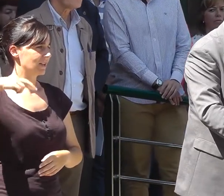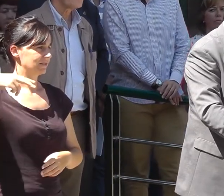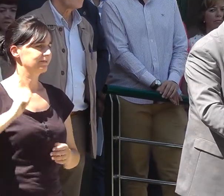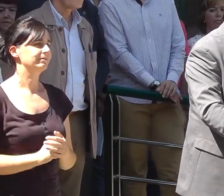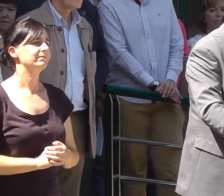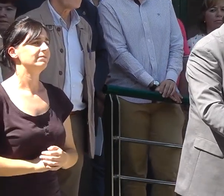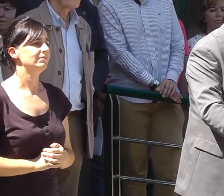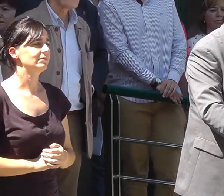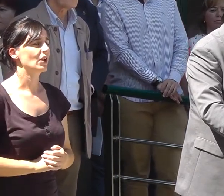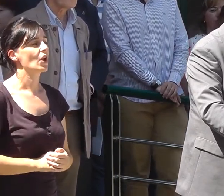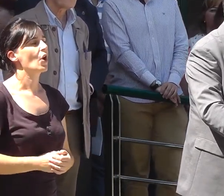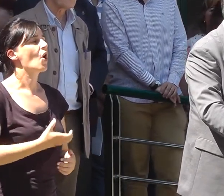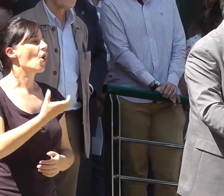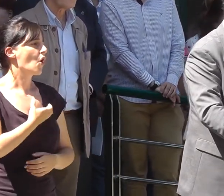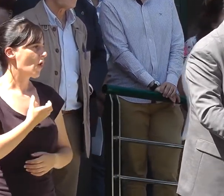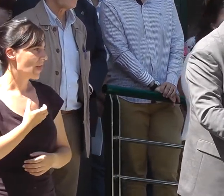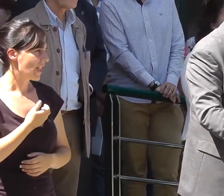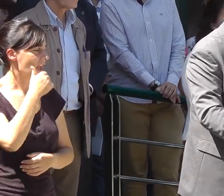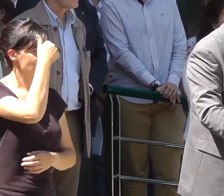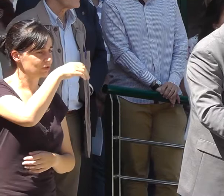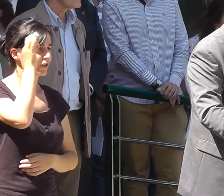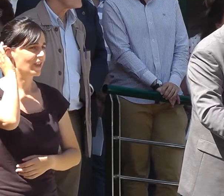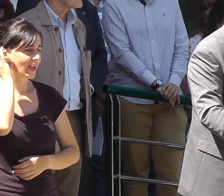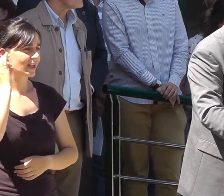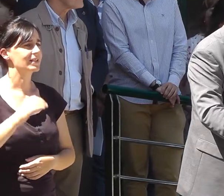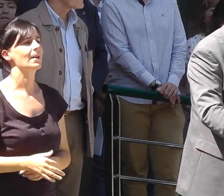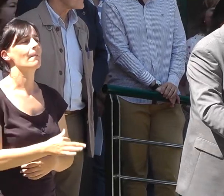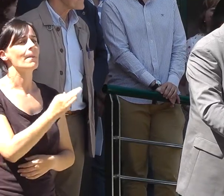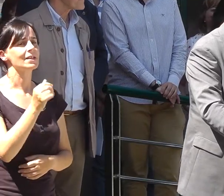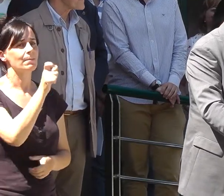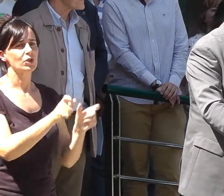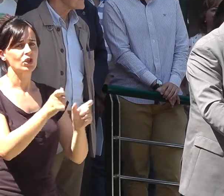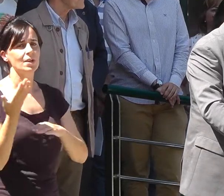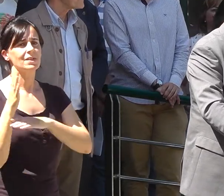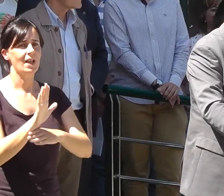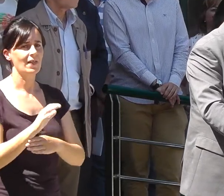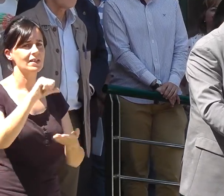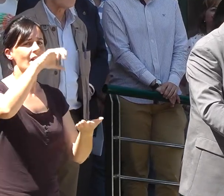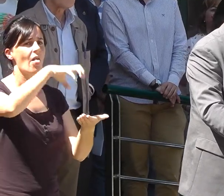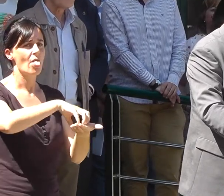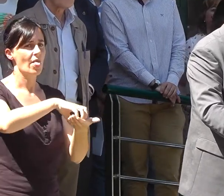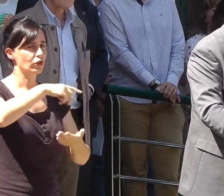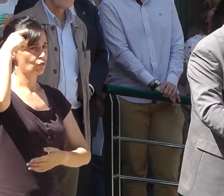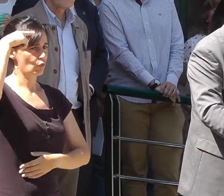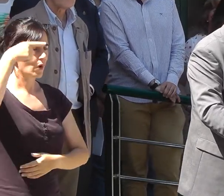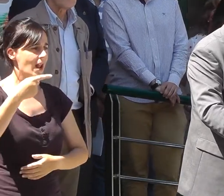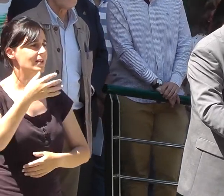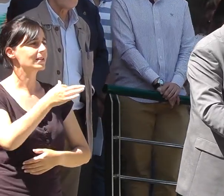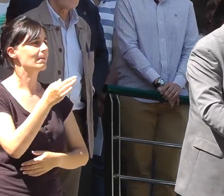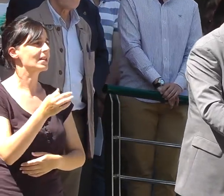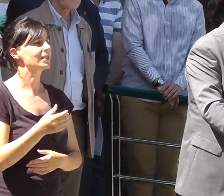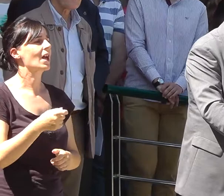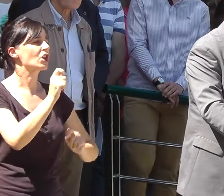concelleiros, concelleiras, representantes de centros culturais, representantes da Asociación de Veciños e